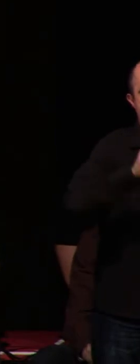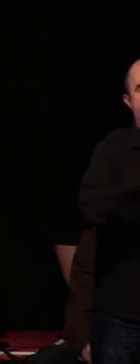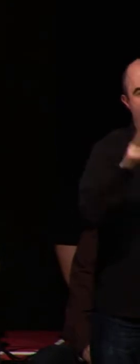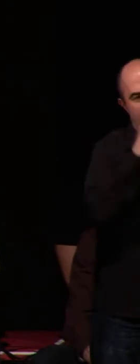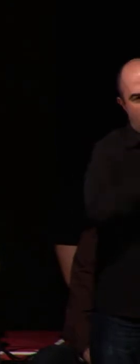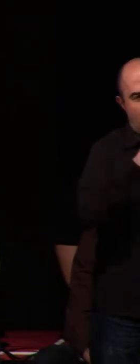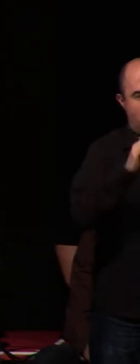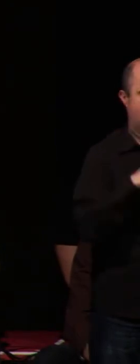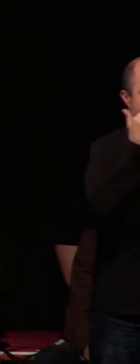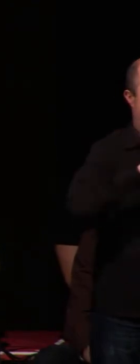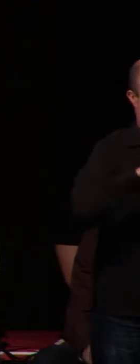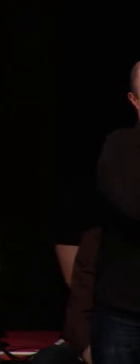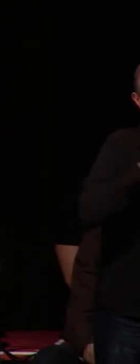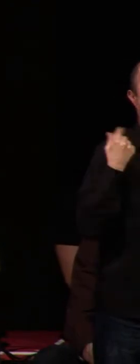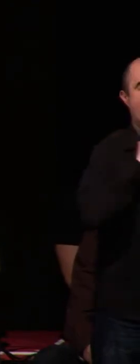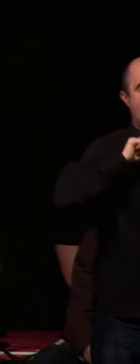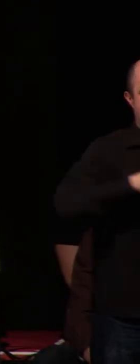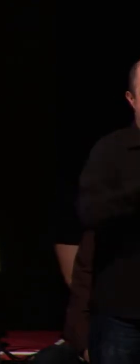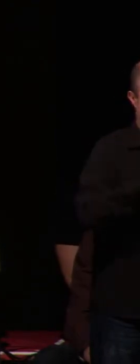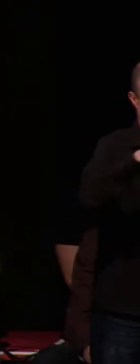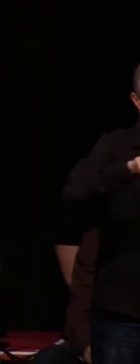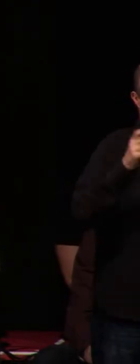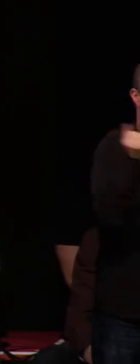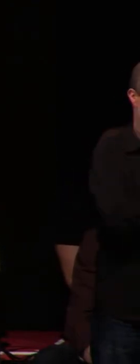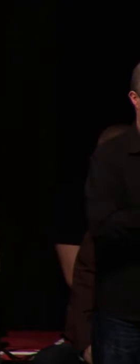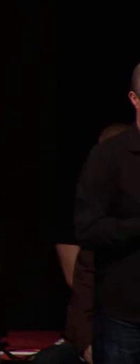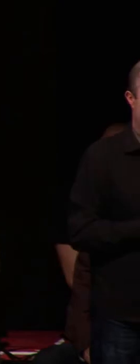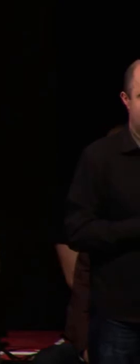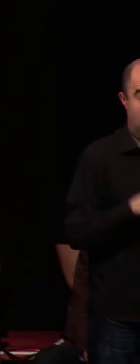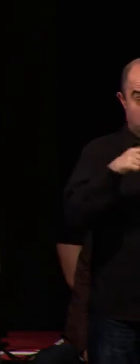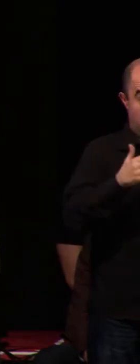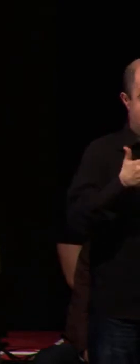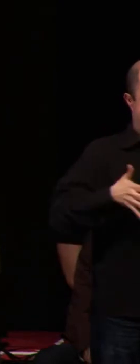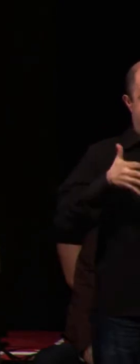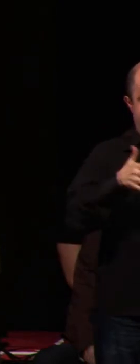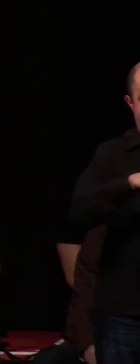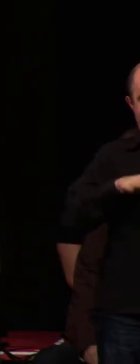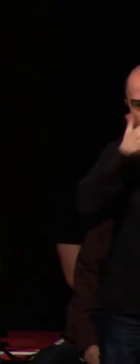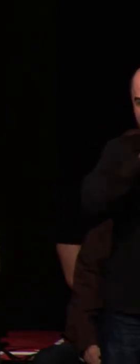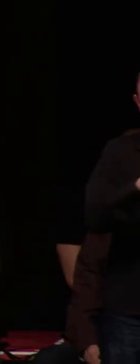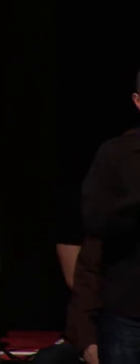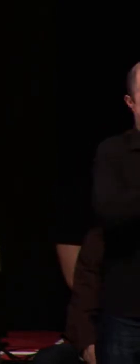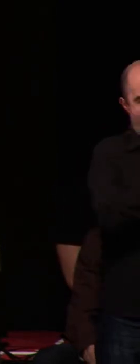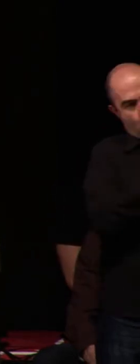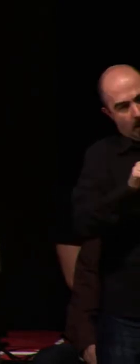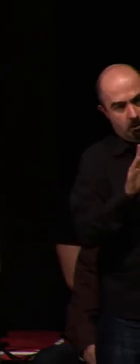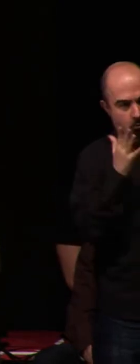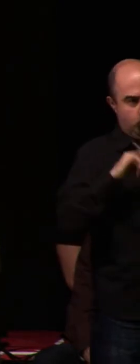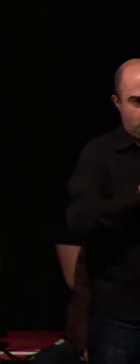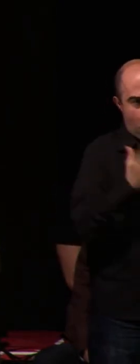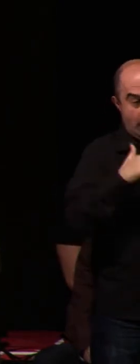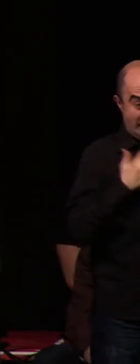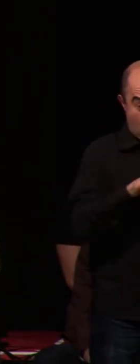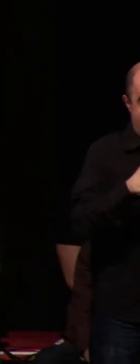la pitjor crisi contra les classes populars. Per nosaltres no hi ha volta enrere i no hi ha alternativa, perquè no avançar